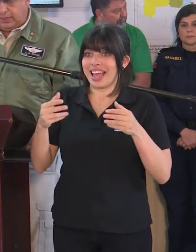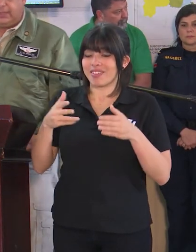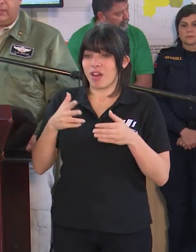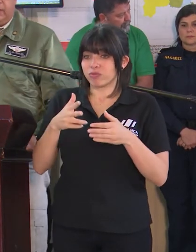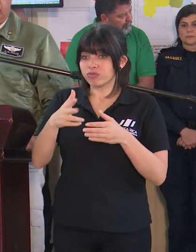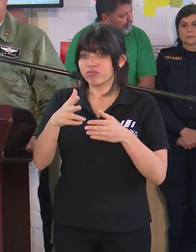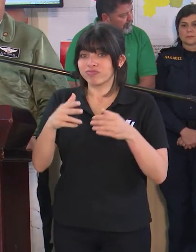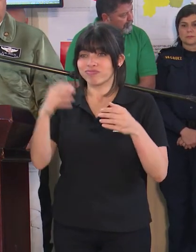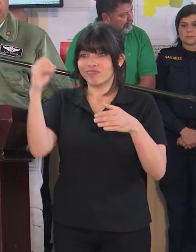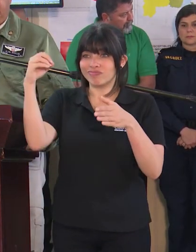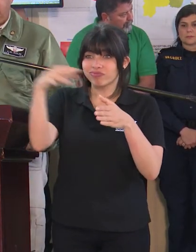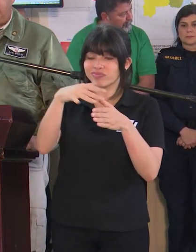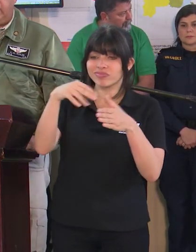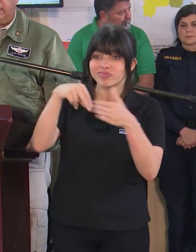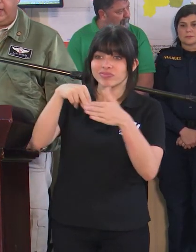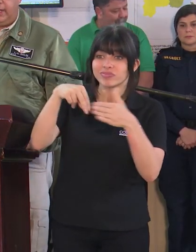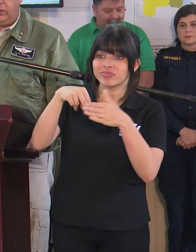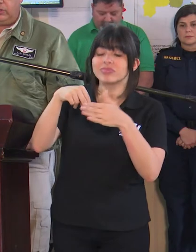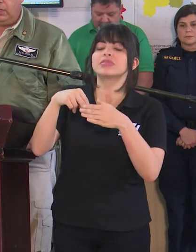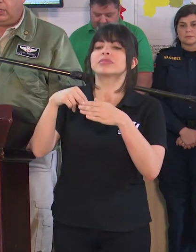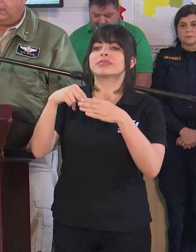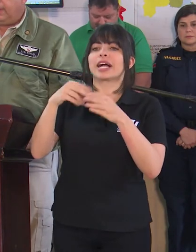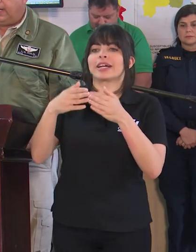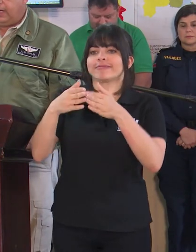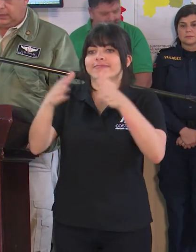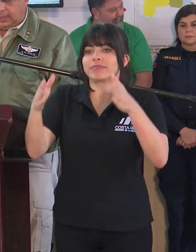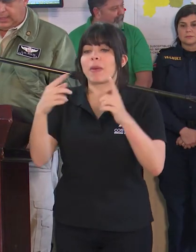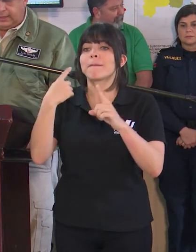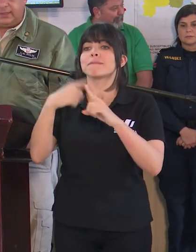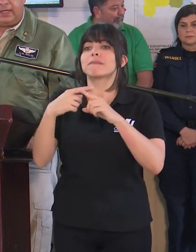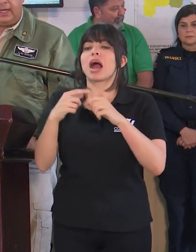lo posible el establecimiento de los primeros puentes aéreos